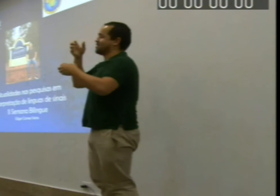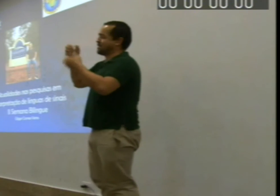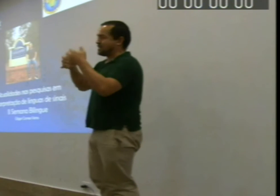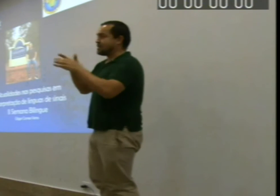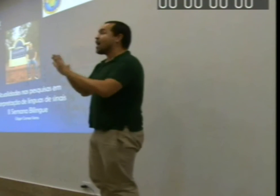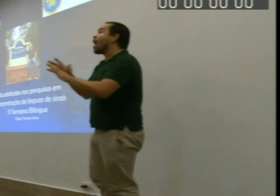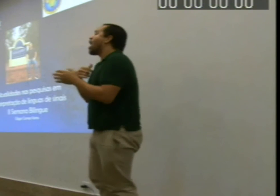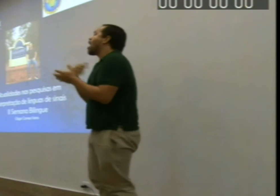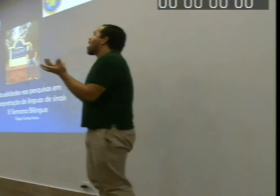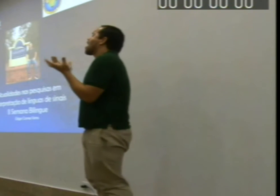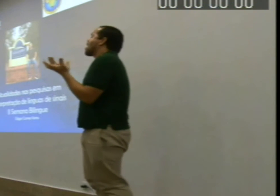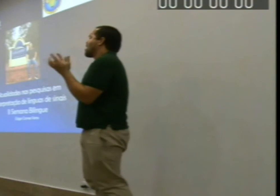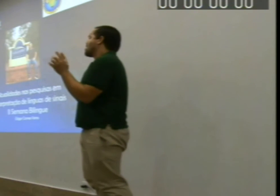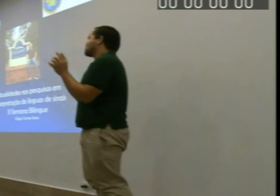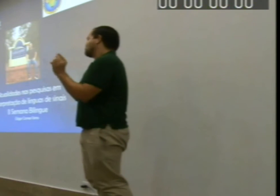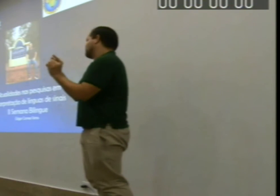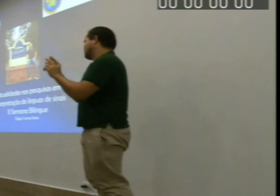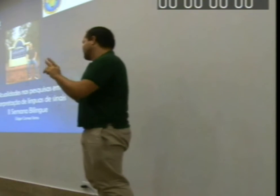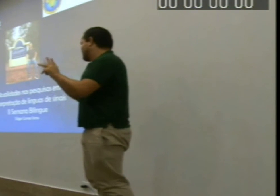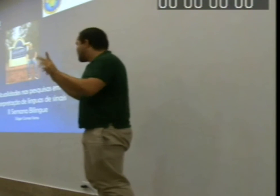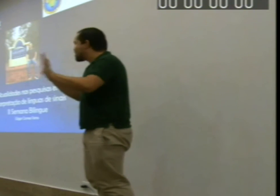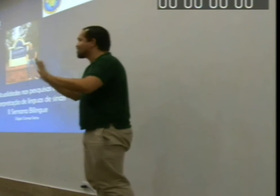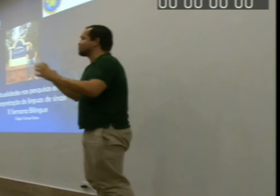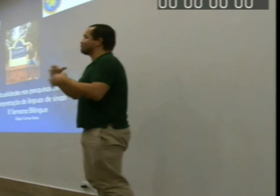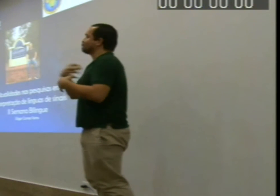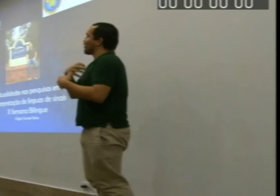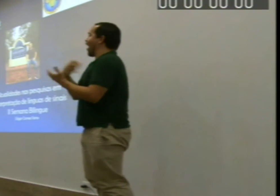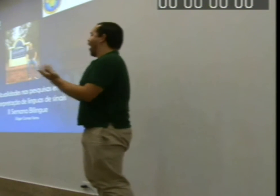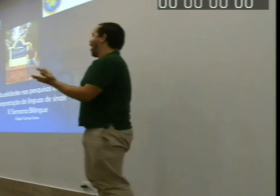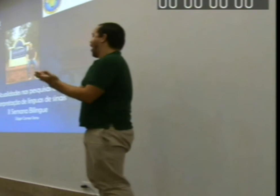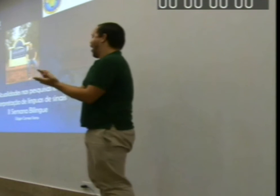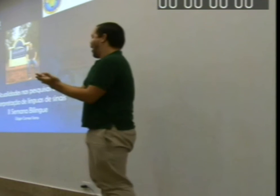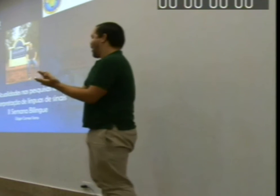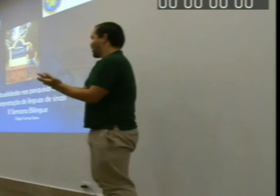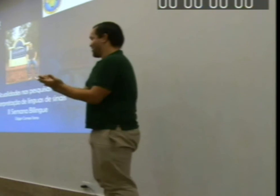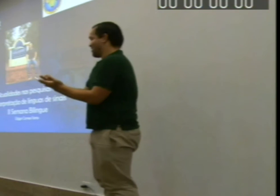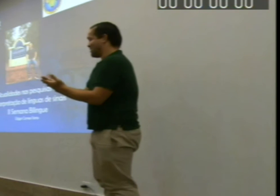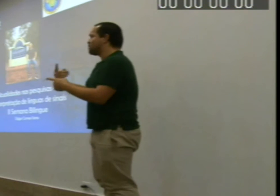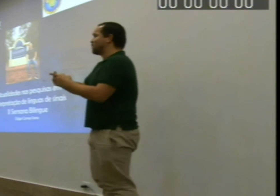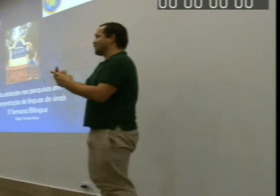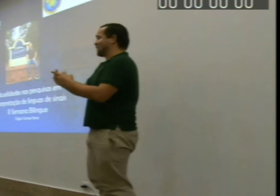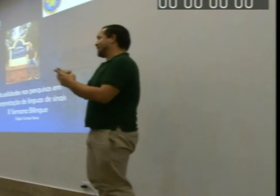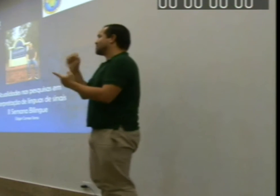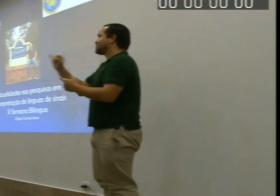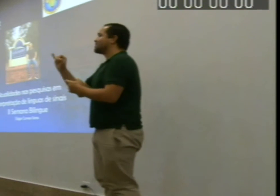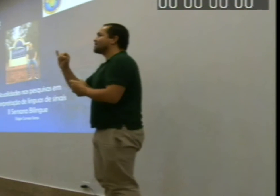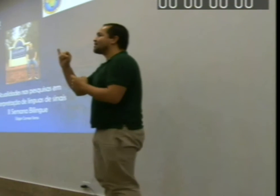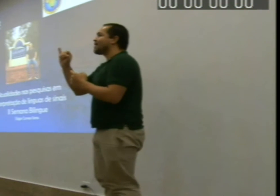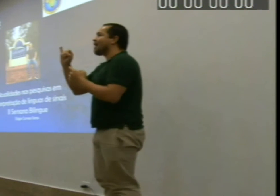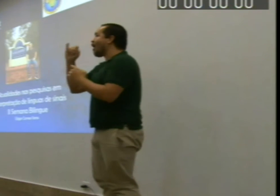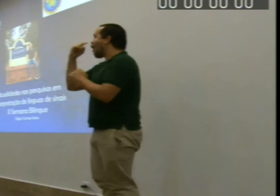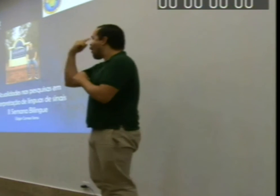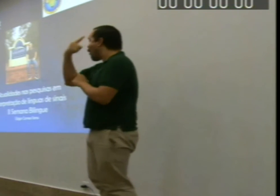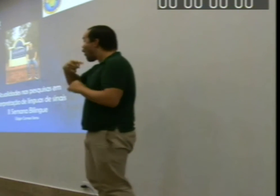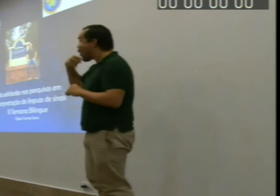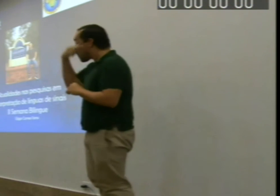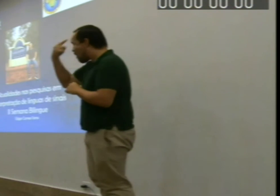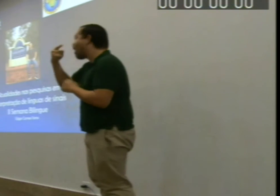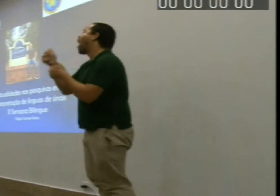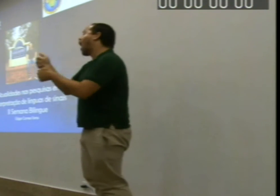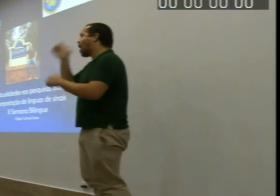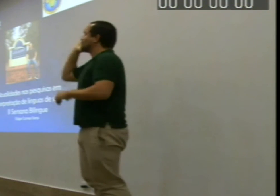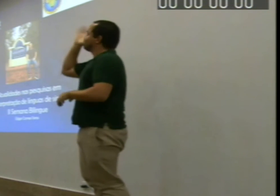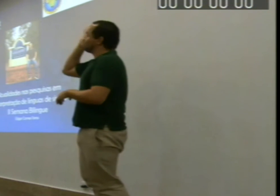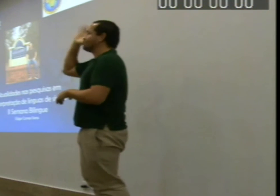palestrou fez uma explicação eu quero fazer uma coisa diferente eu sinto que um estilo de aula eu quero fazer uma